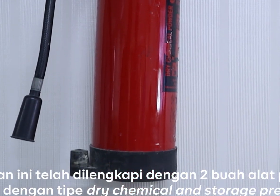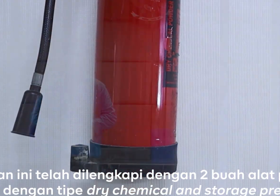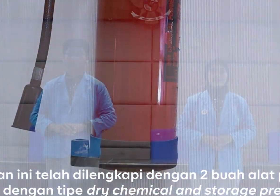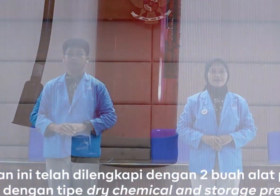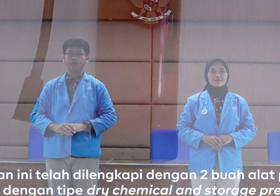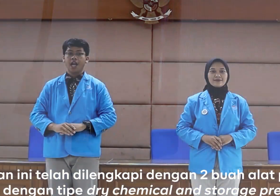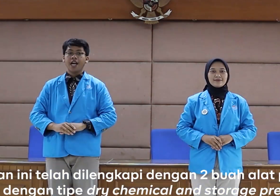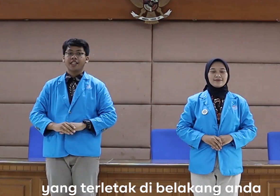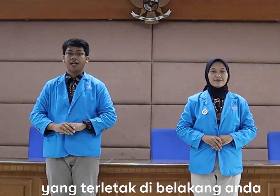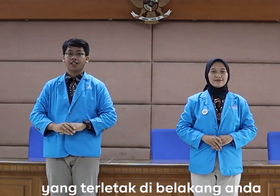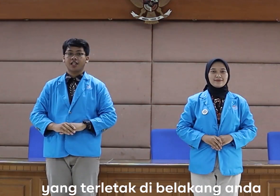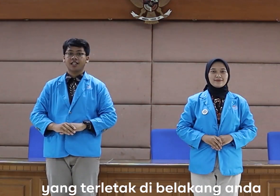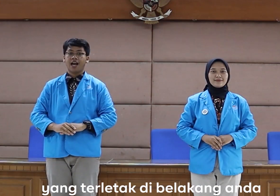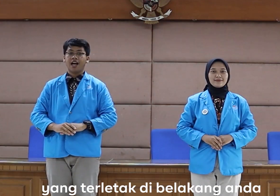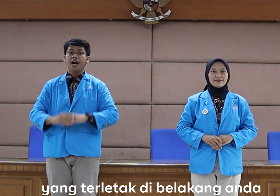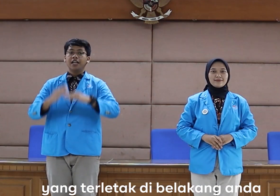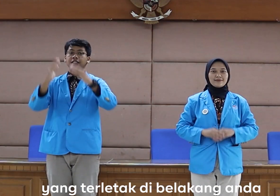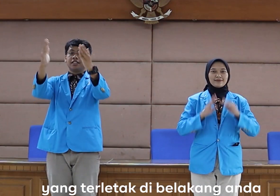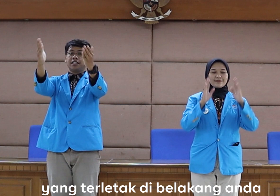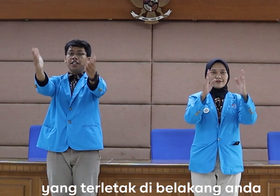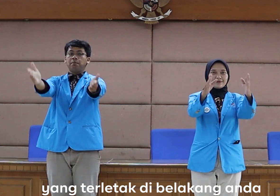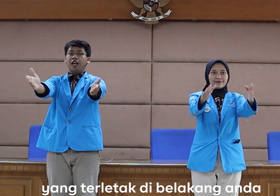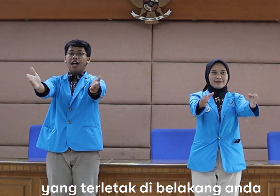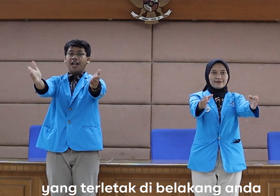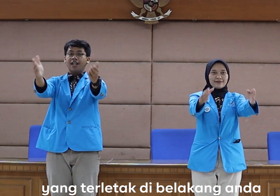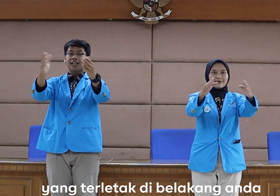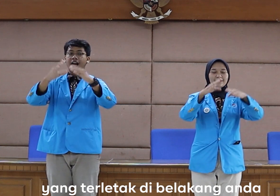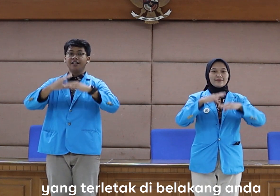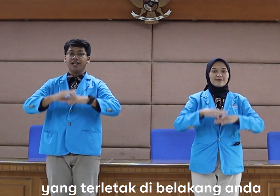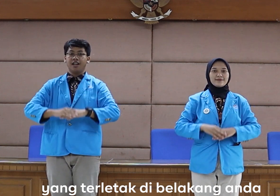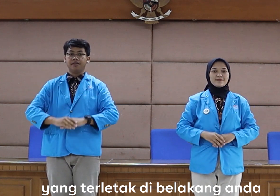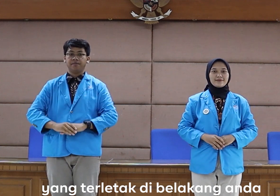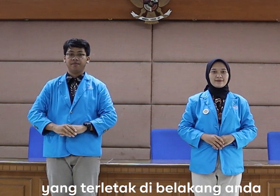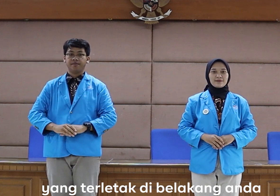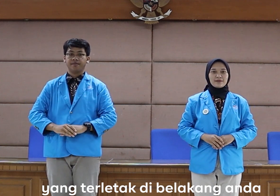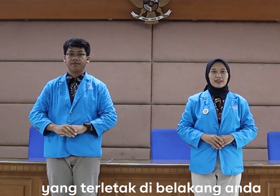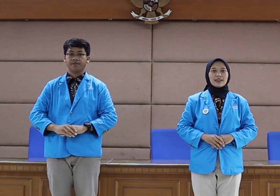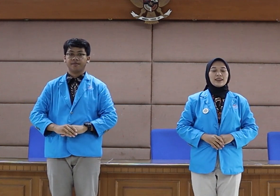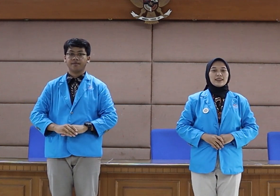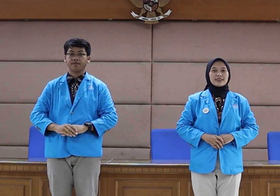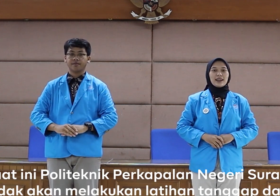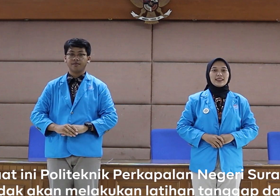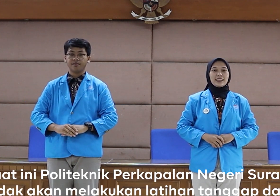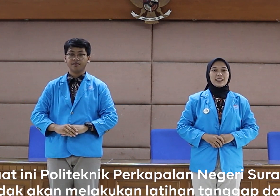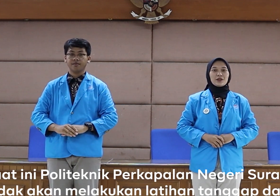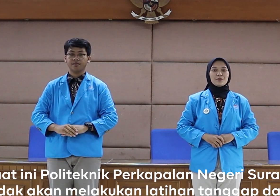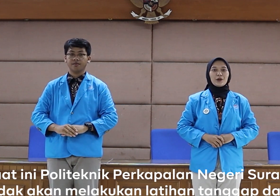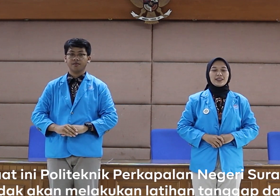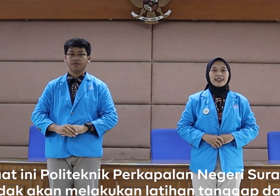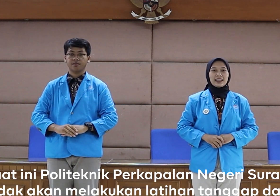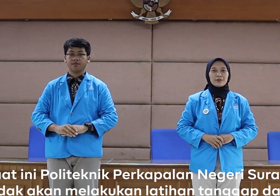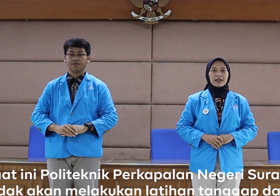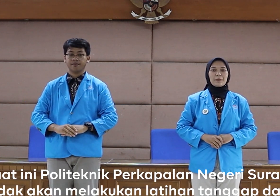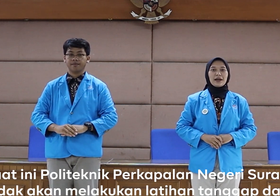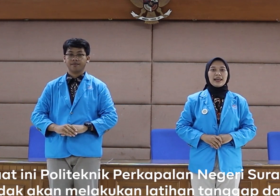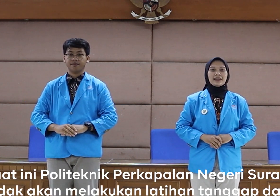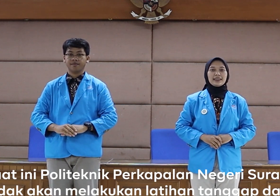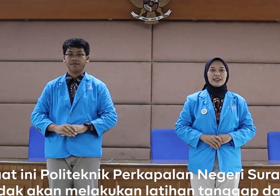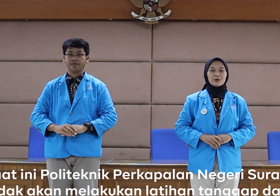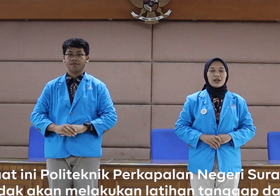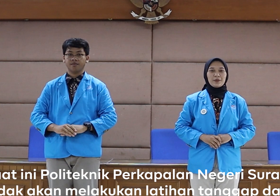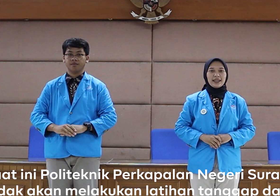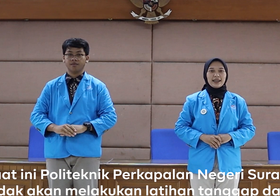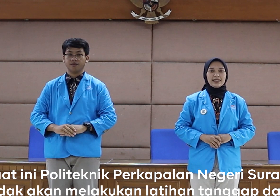storage System yang terletak di belakang anda saat ini Politeknik